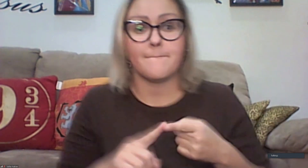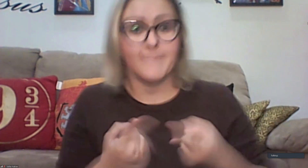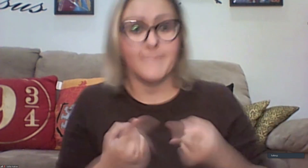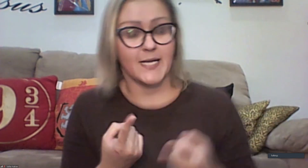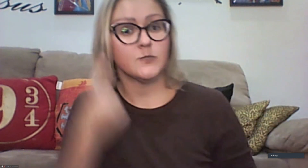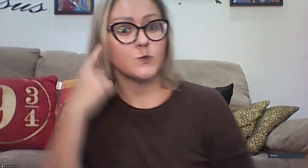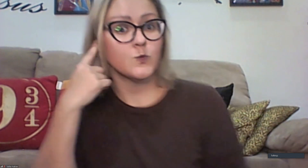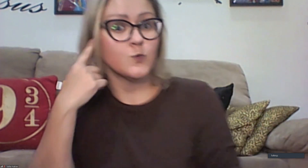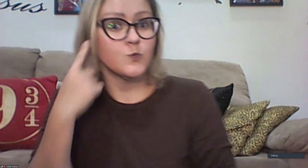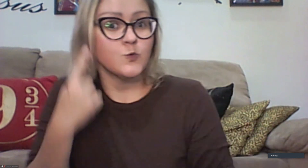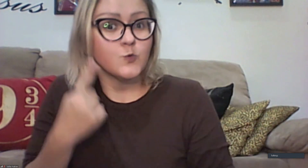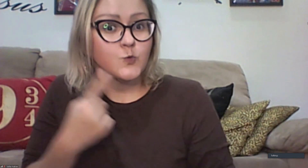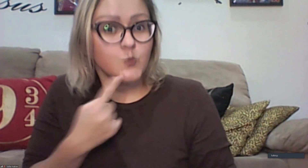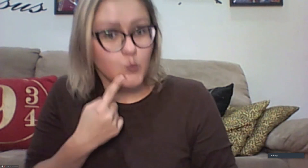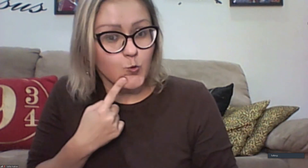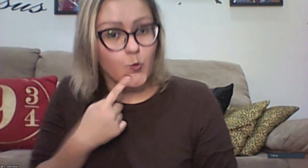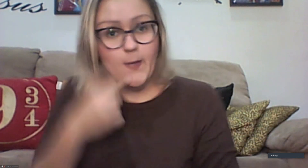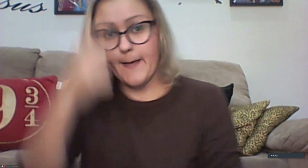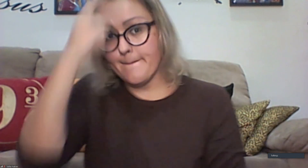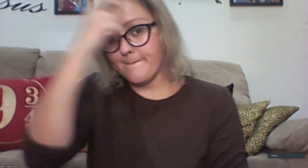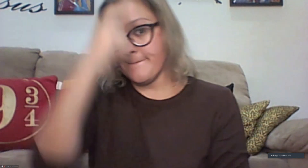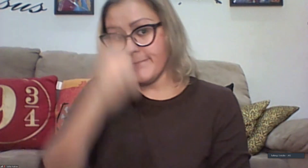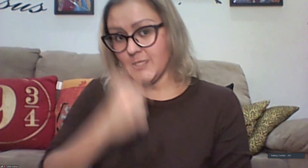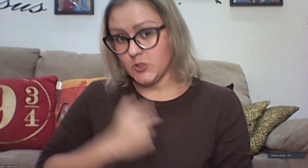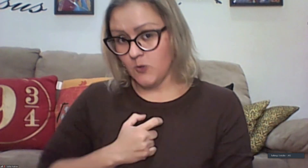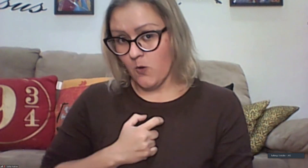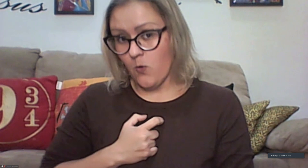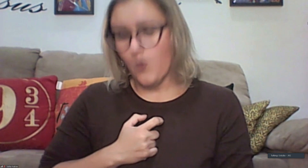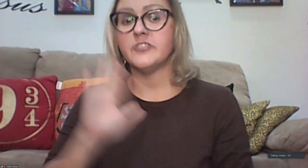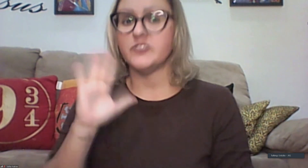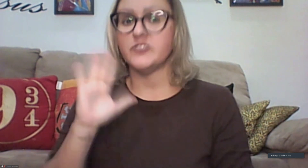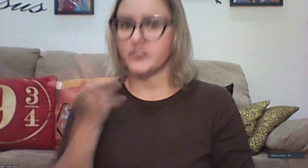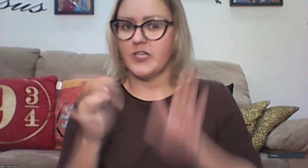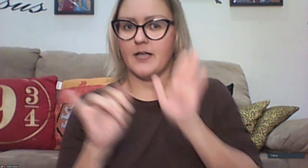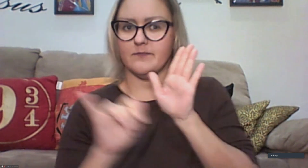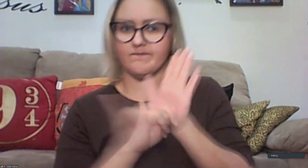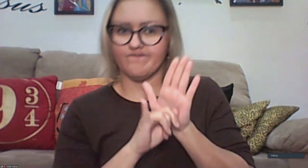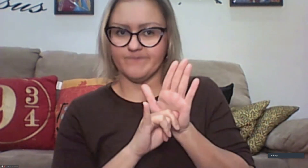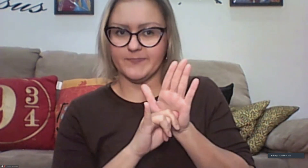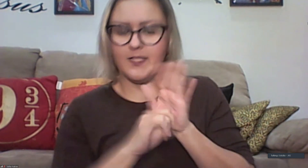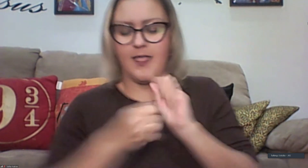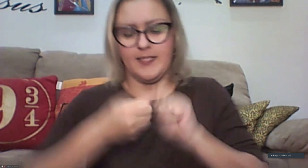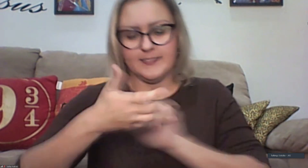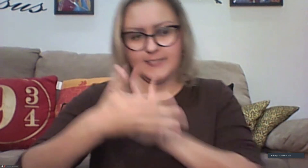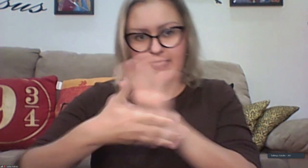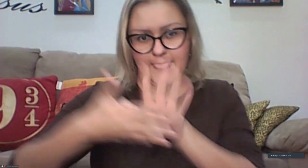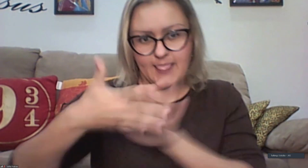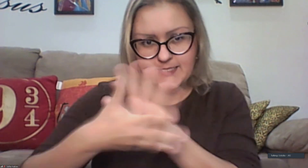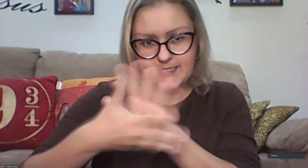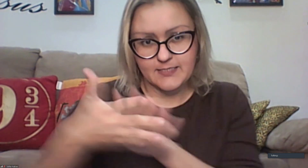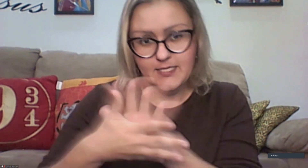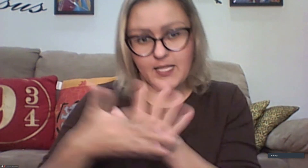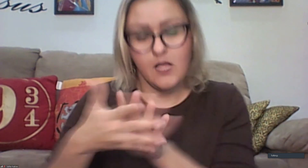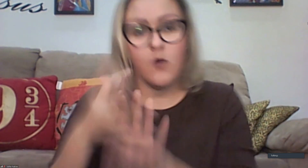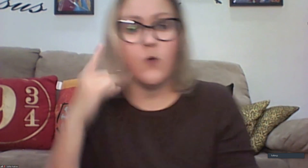ela é uma DA, uma deficiente auditiva. Agora, quando a gente tem aí um surdo que não ouve nada, a gente fala